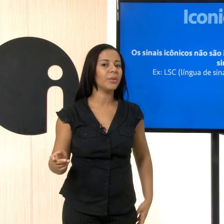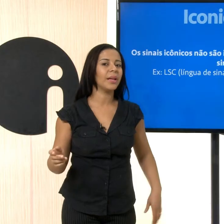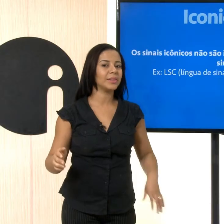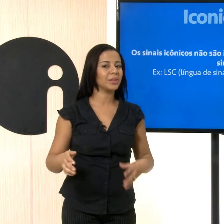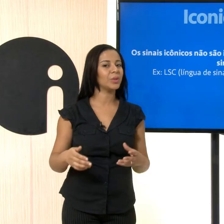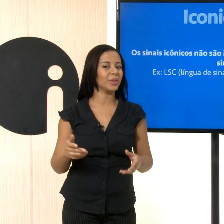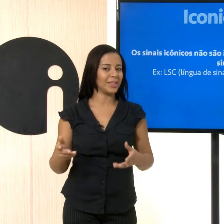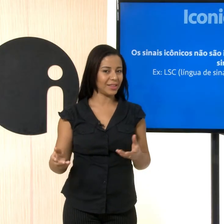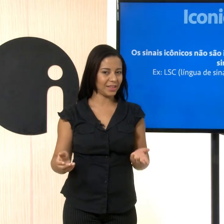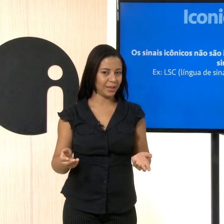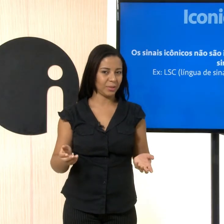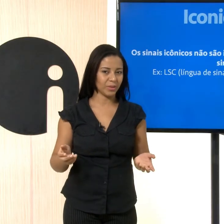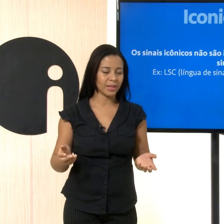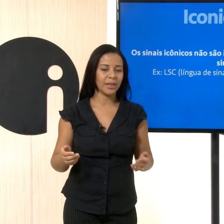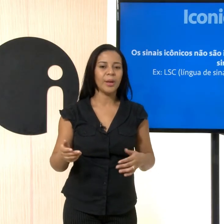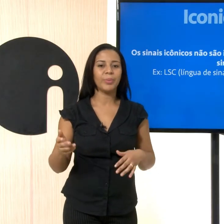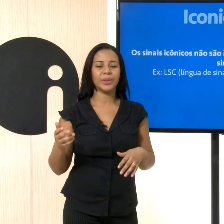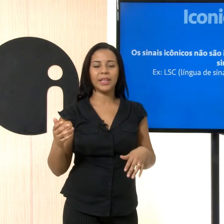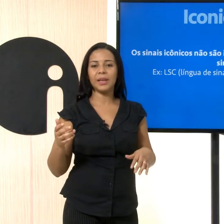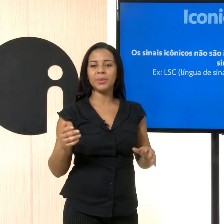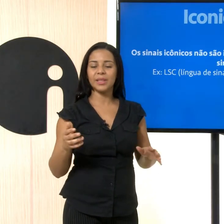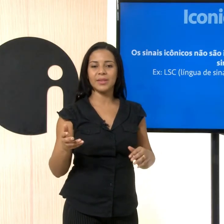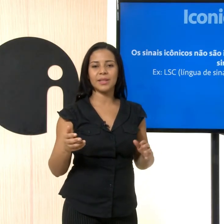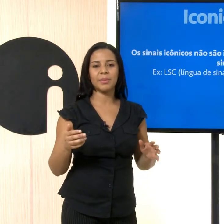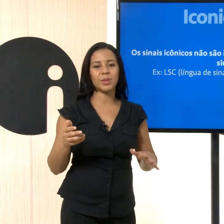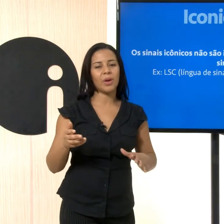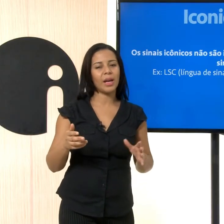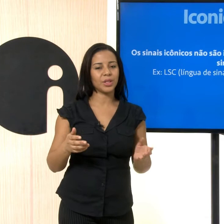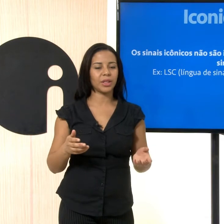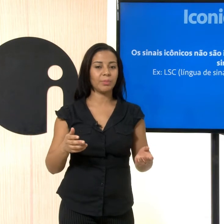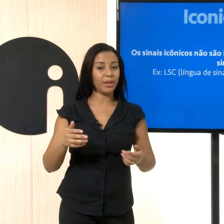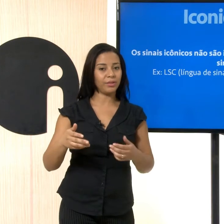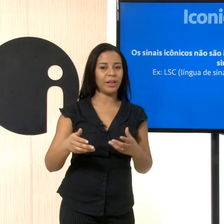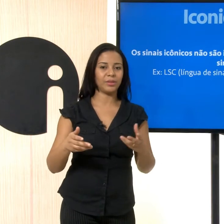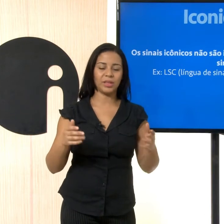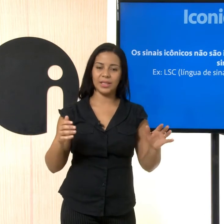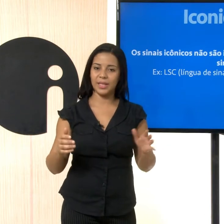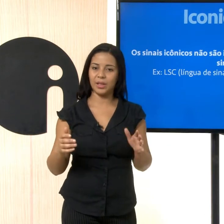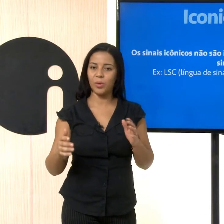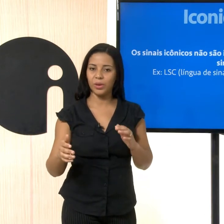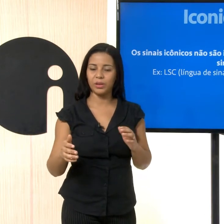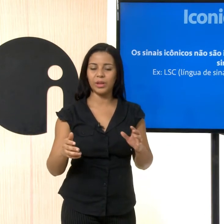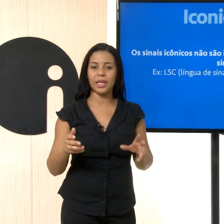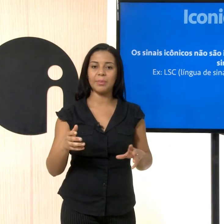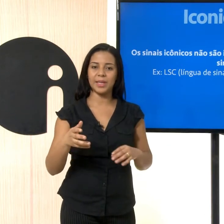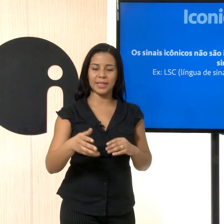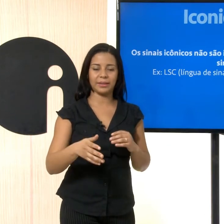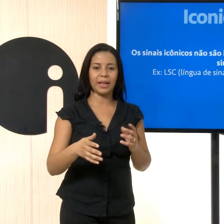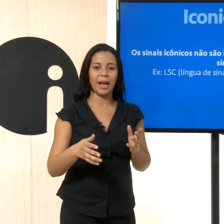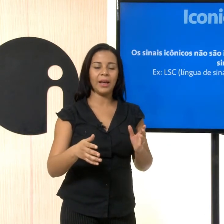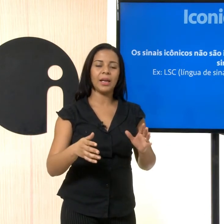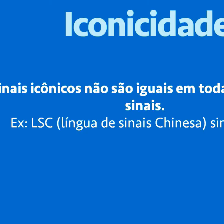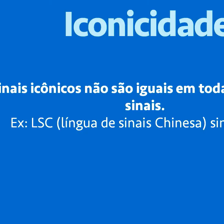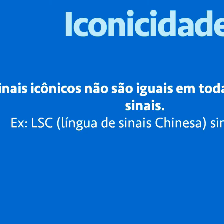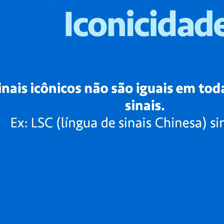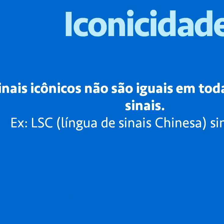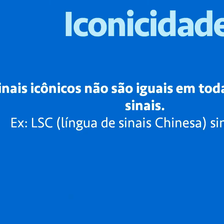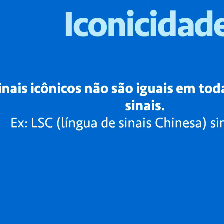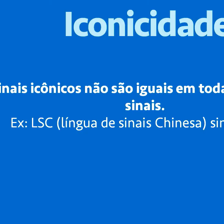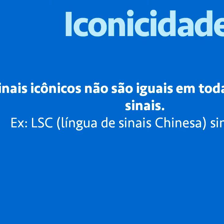iguais em todas as línguas. Porque muitas vezes a pessoa acha que pelo fato dele ser icônico, ele representar o